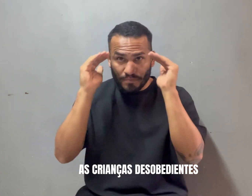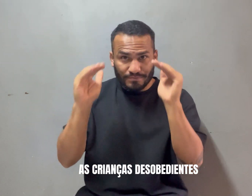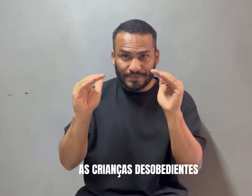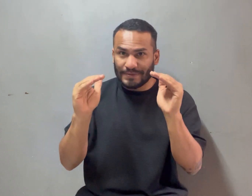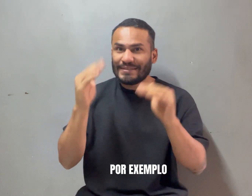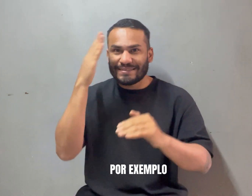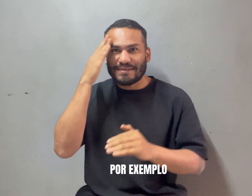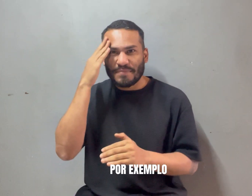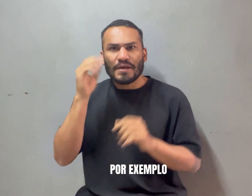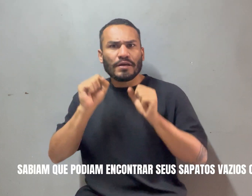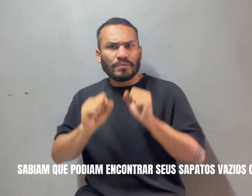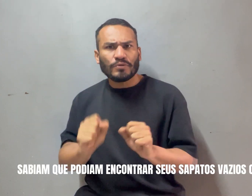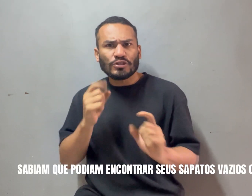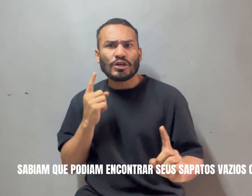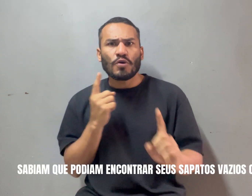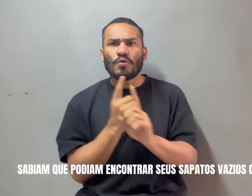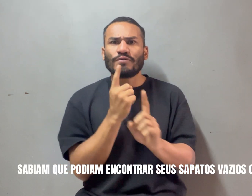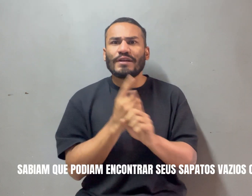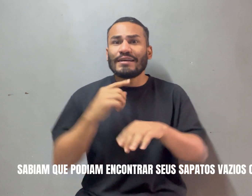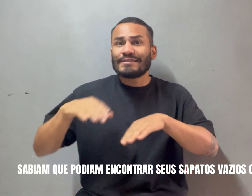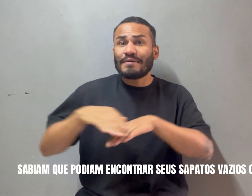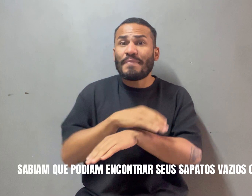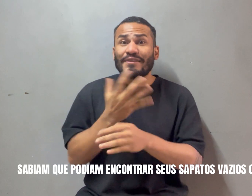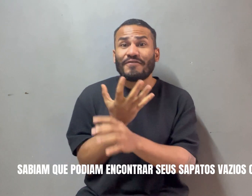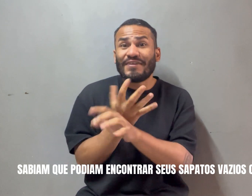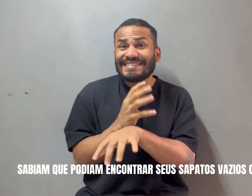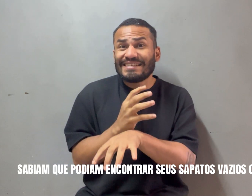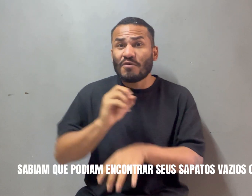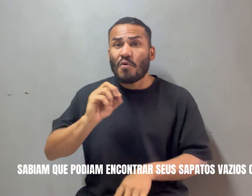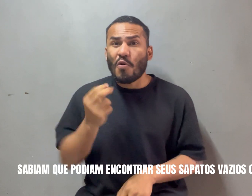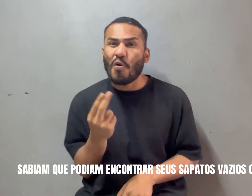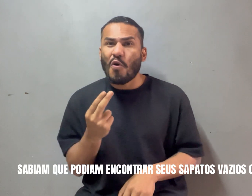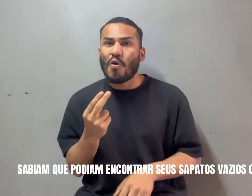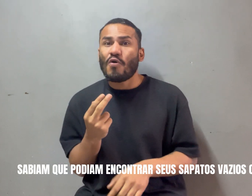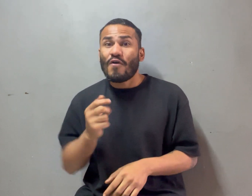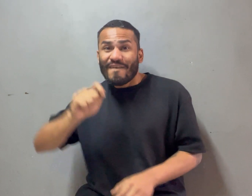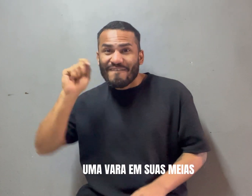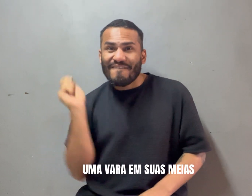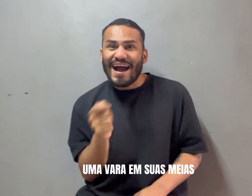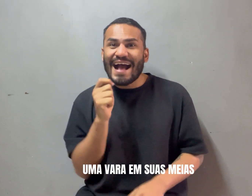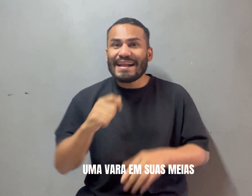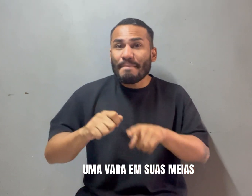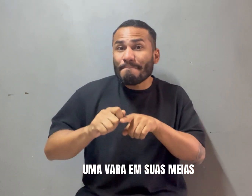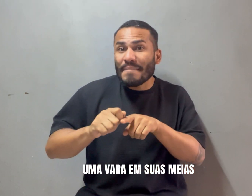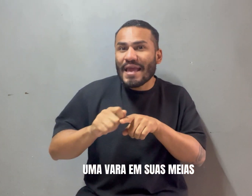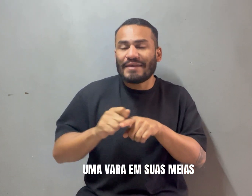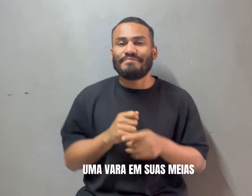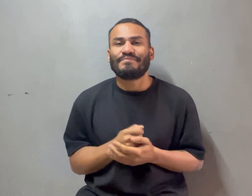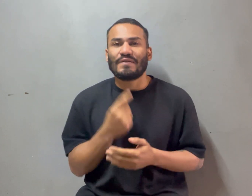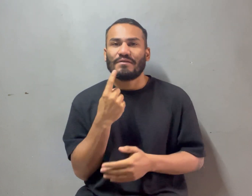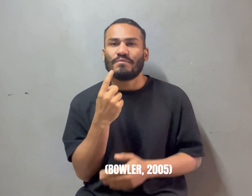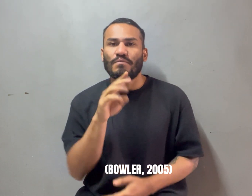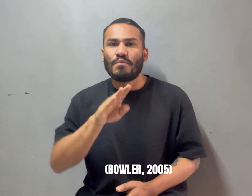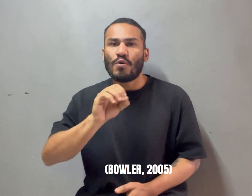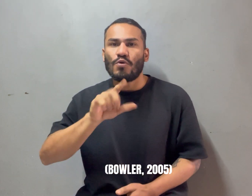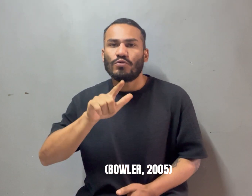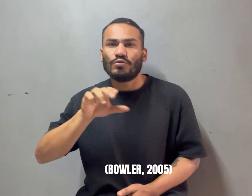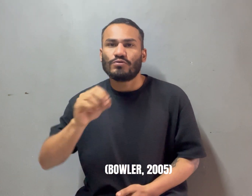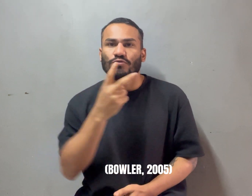desobedientes, por exemplo, sabiam que podiam encontrar seus sapatos vazios ou uma vara em suas meias. Bowler,